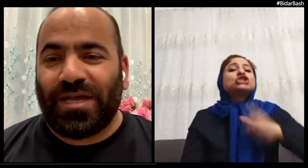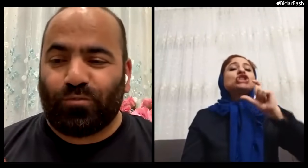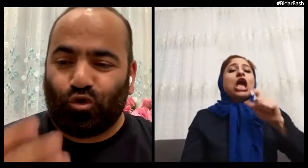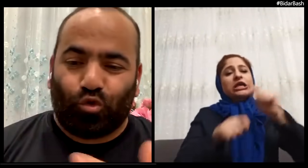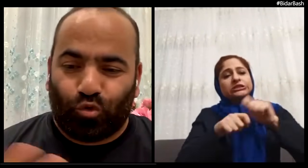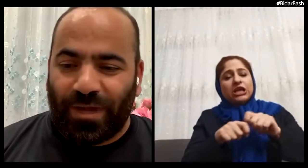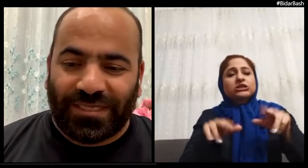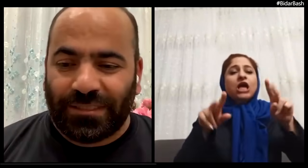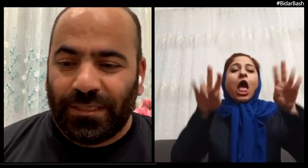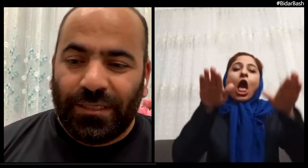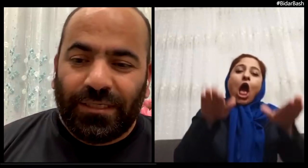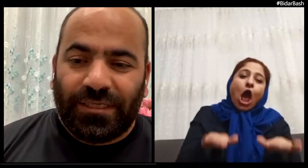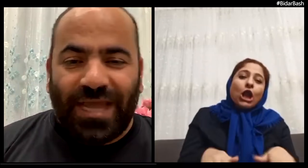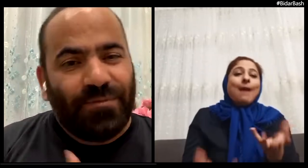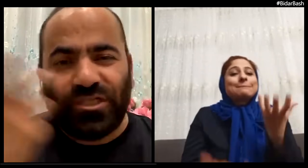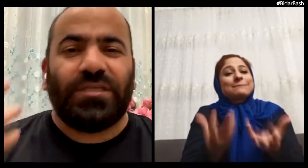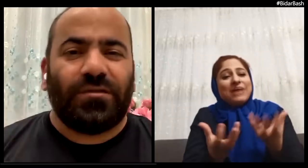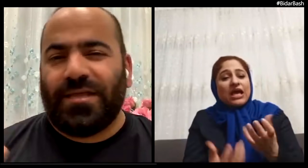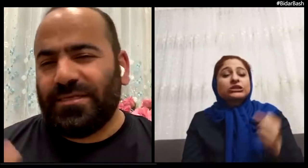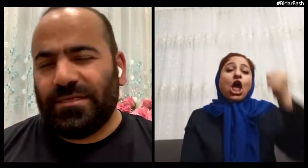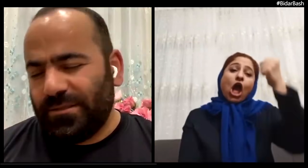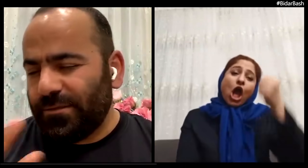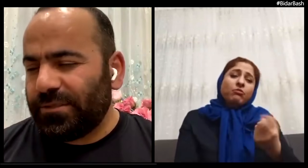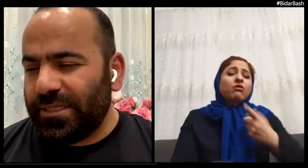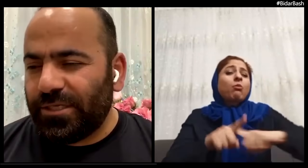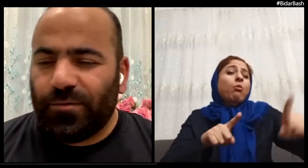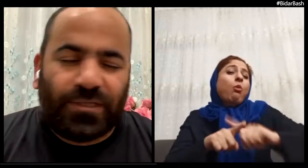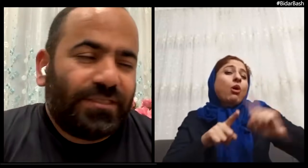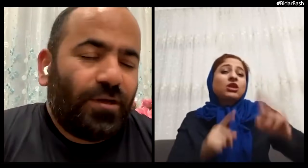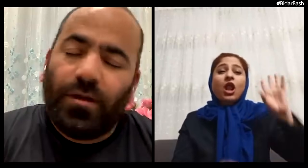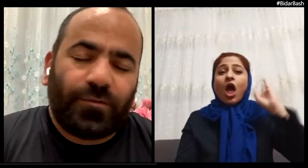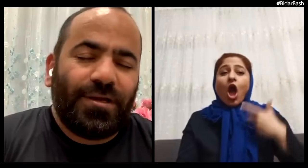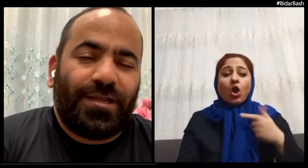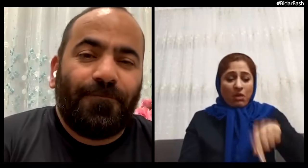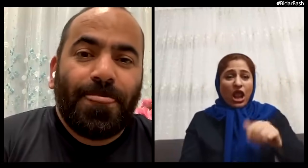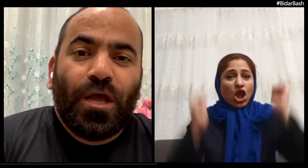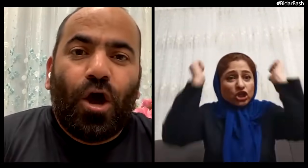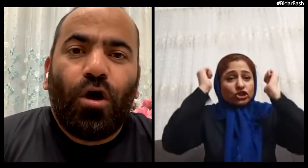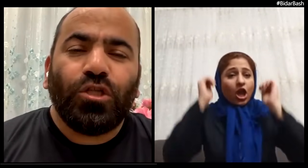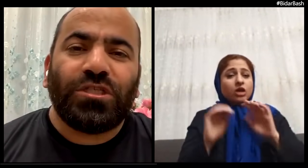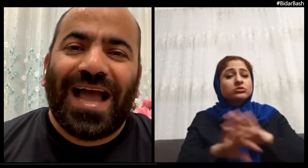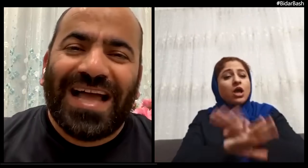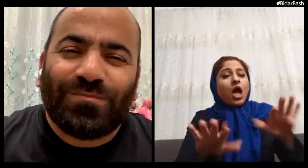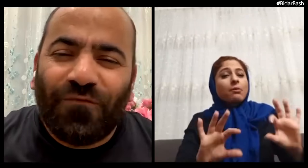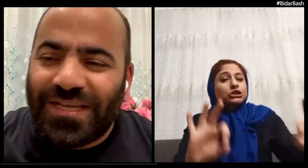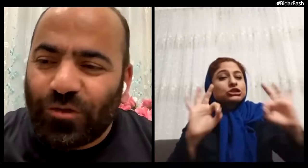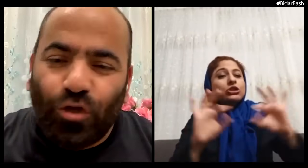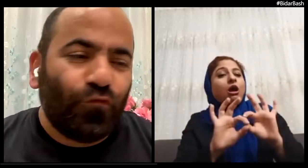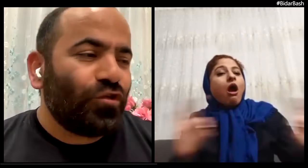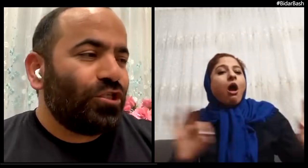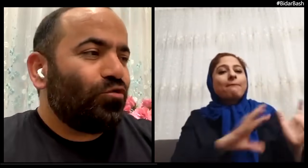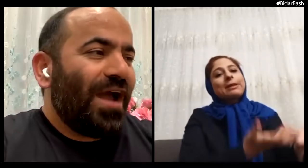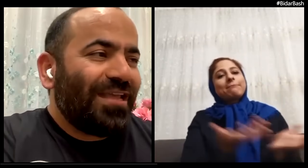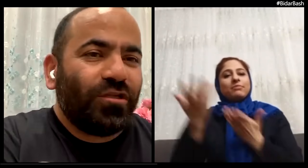یواش پز، پشت و رو پز، دیگه همه چی دیگه دارن دیگه این زندگی ها متاسف. حالا کار نرم، آقا اسباب